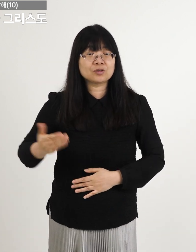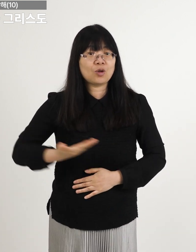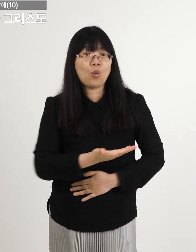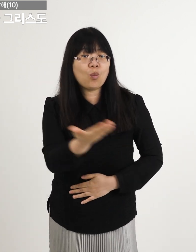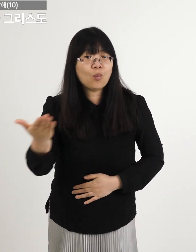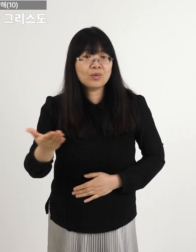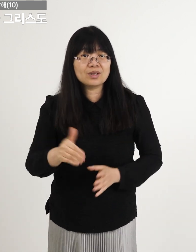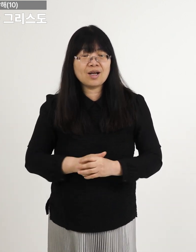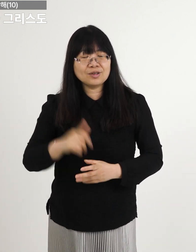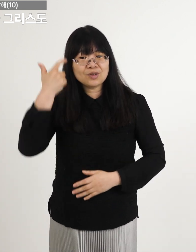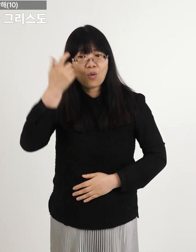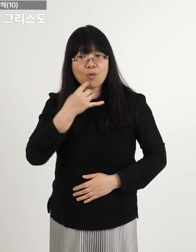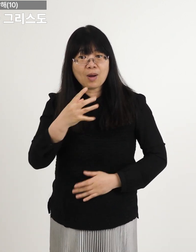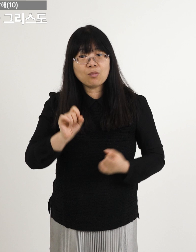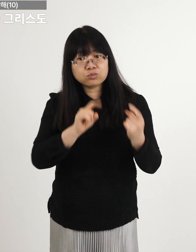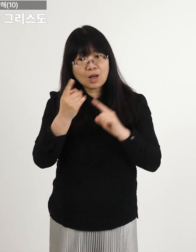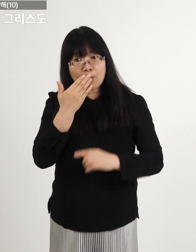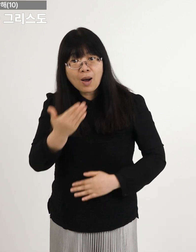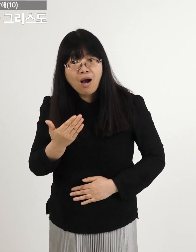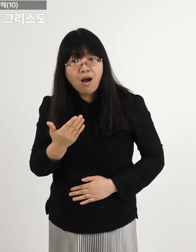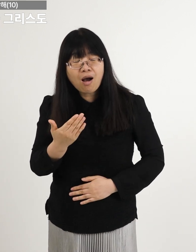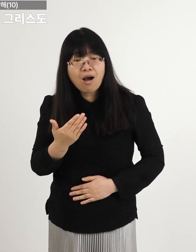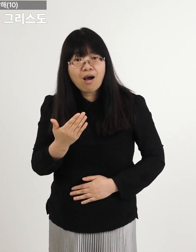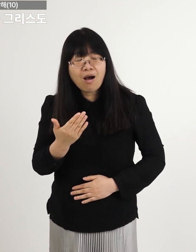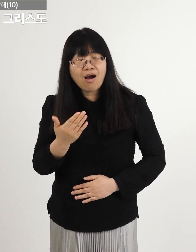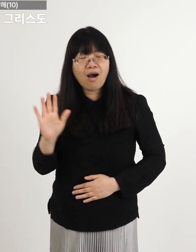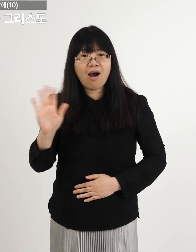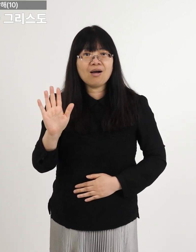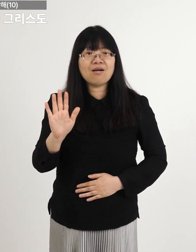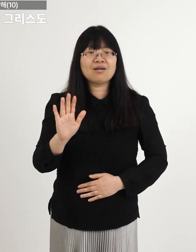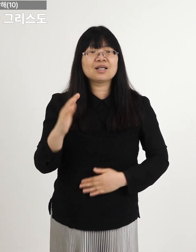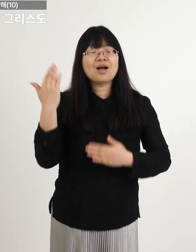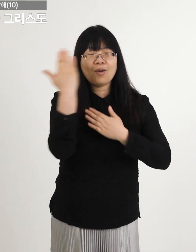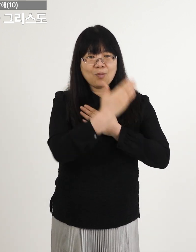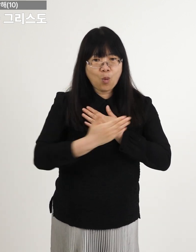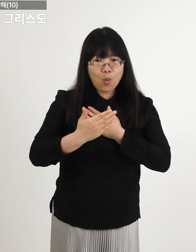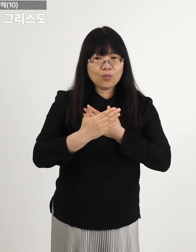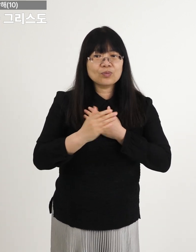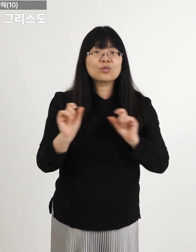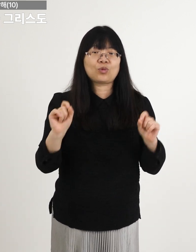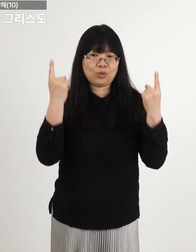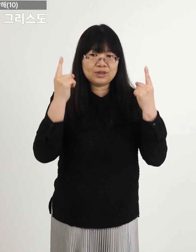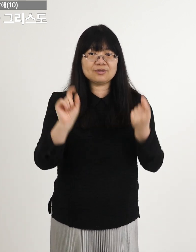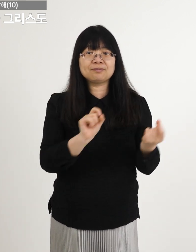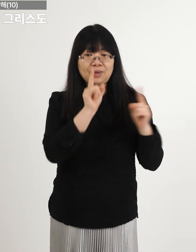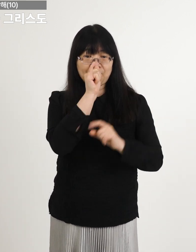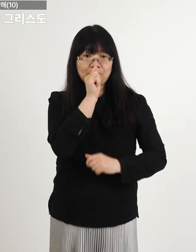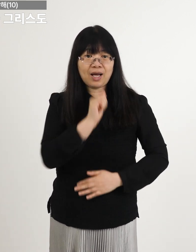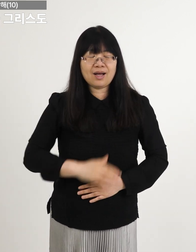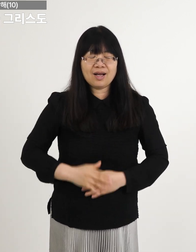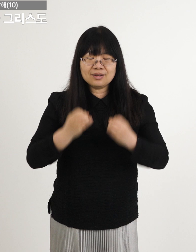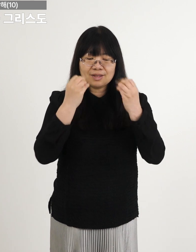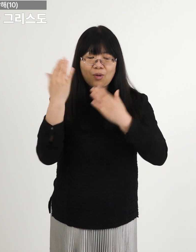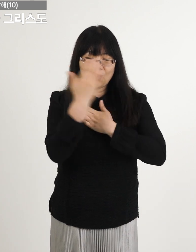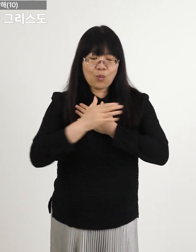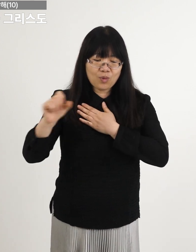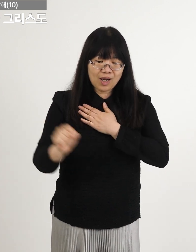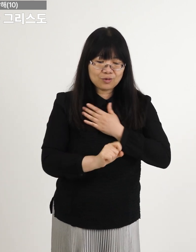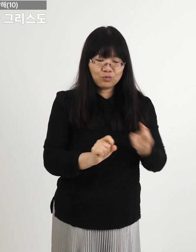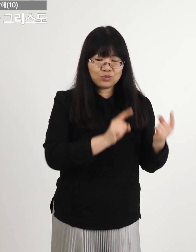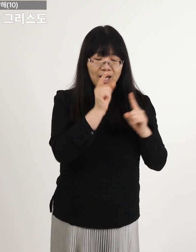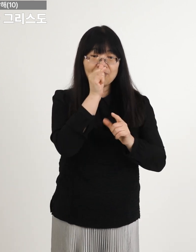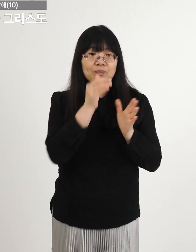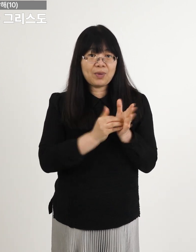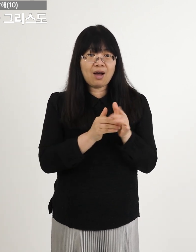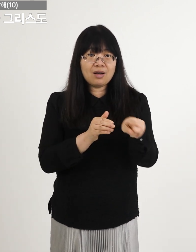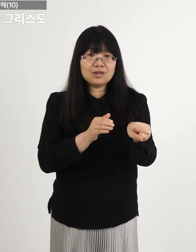여러분들도 영으로만 부활합니까? 따라서 몸으로도 부활합니까? 새 몸을 입고 부활할 거예요. 여러분